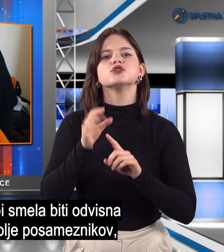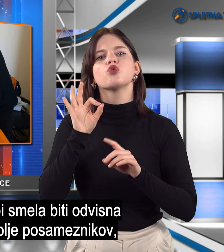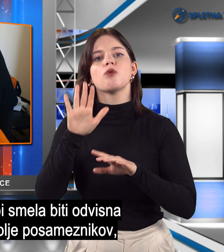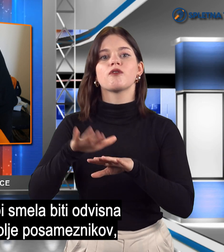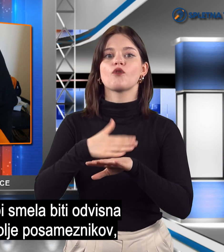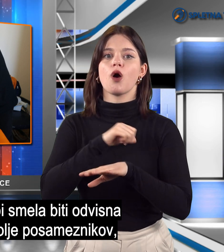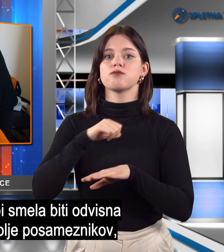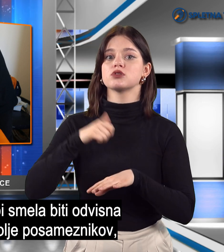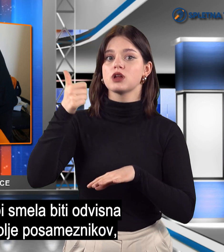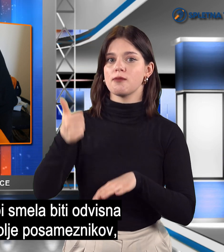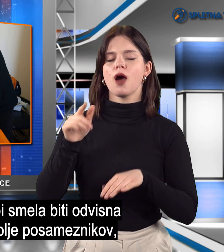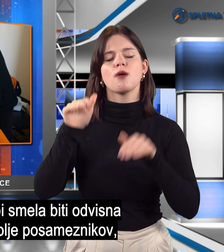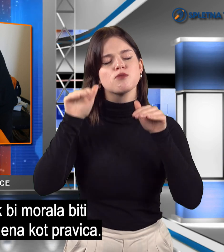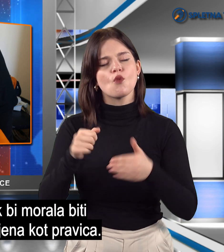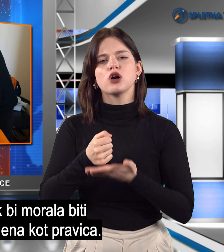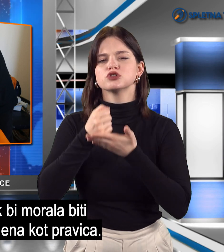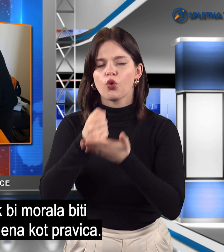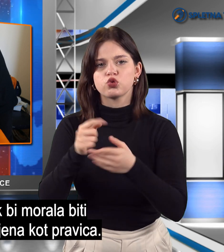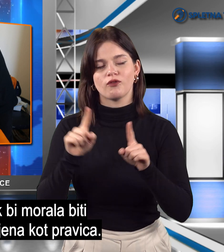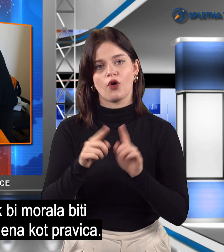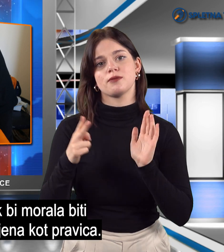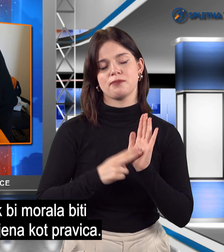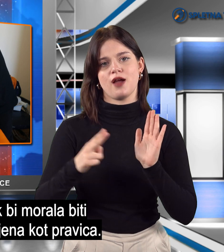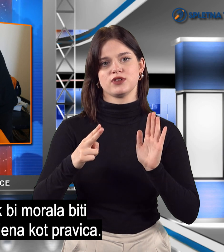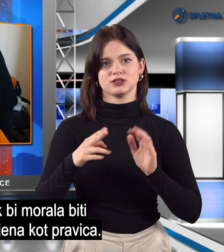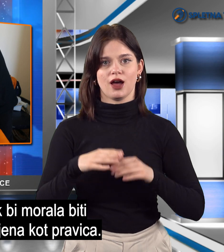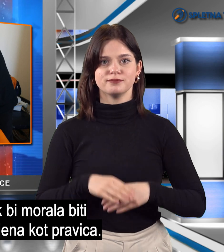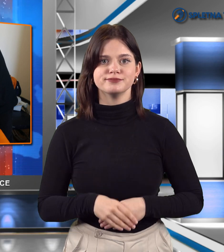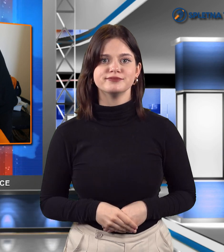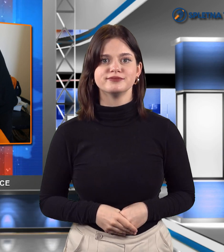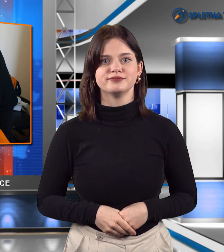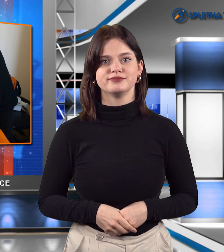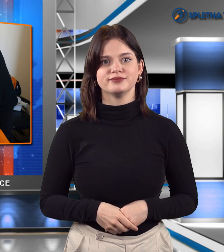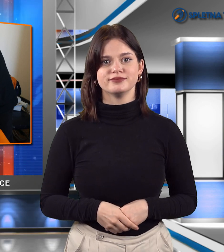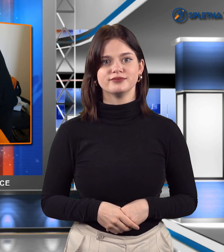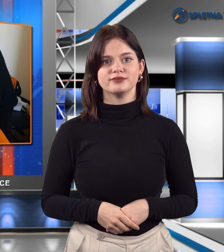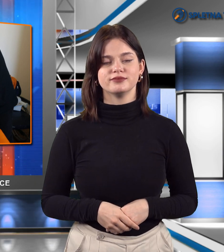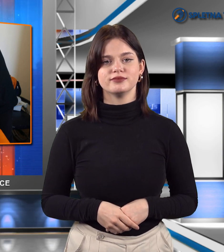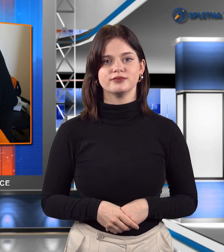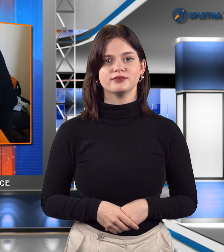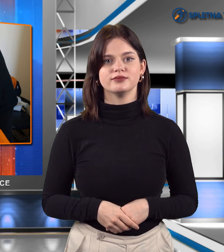od dobre volje posameznikov, ampak bi morala biti zagotovljena kot pravica.